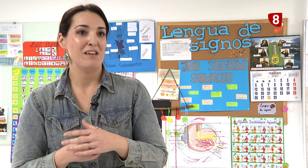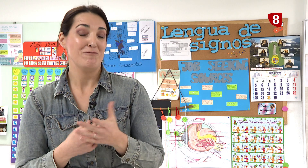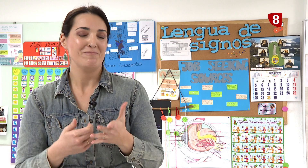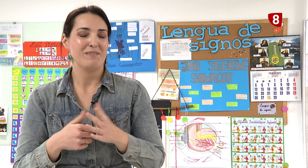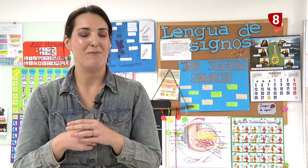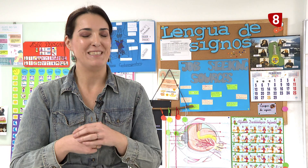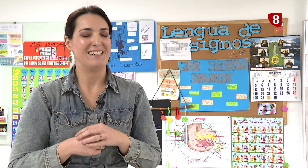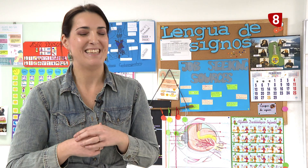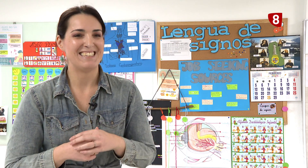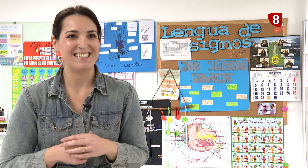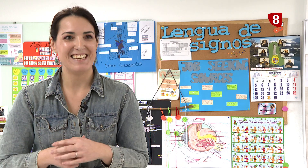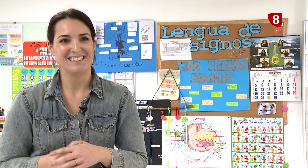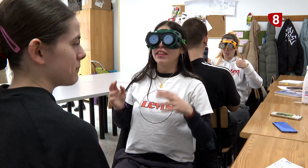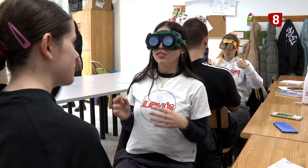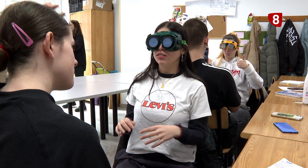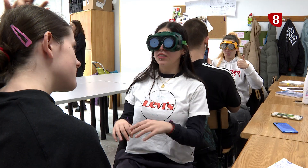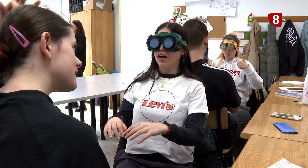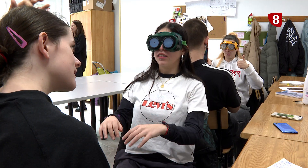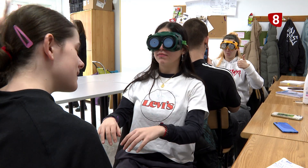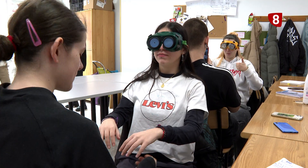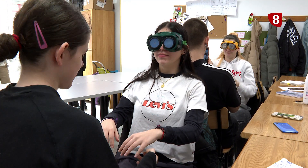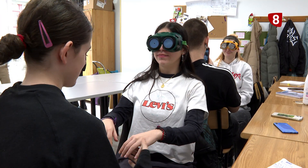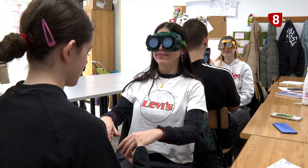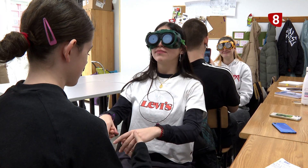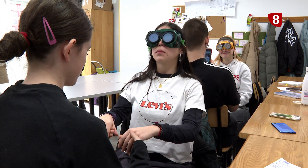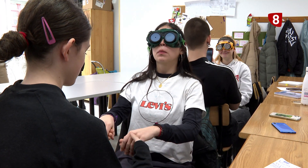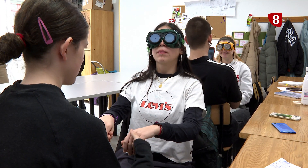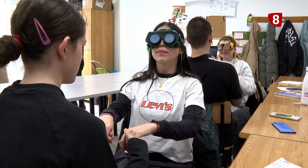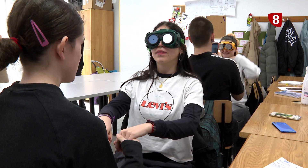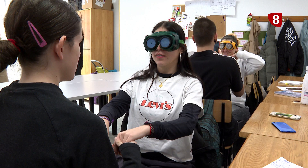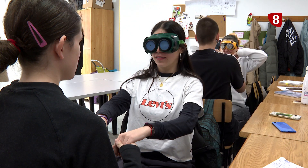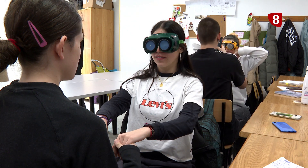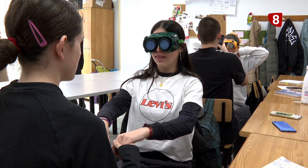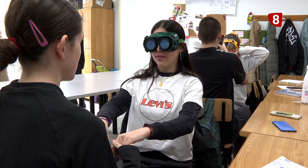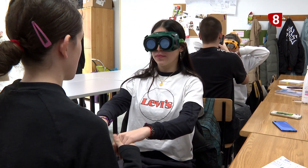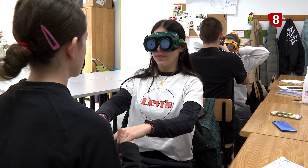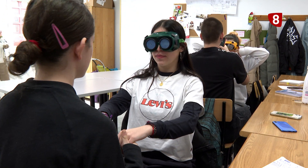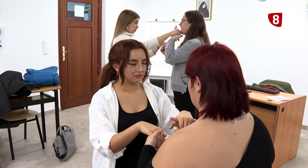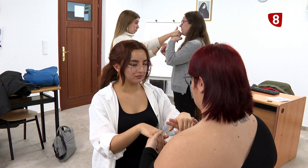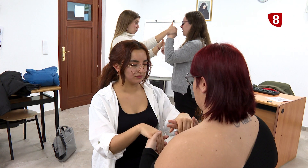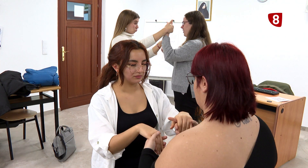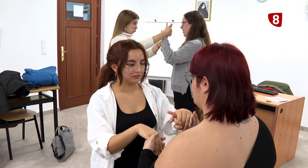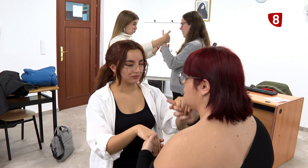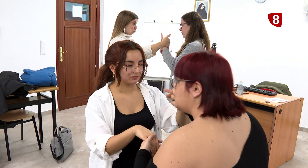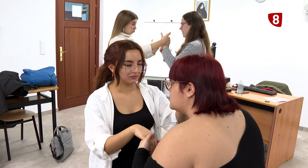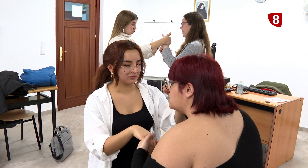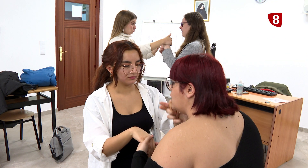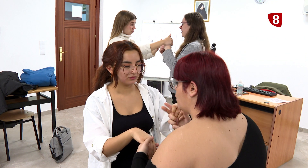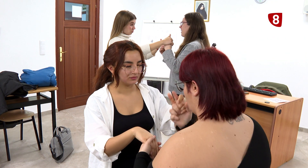ello a ver qué tal se les da. Son sensaciones completamente nuevas, una experiencia casi catalizadora en muchos casos para estos